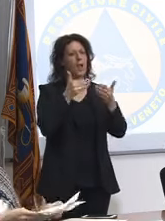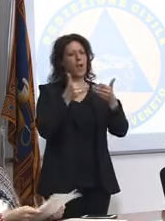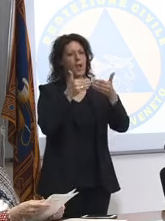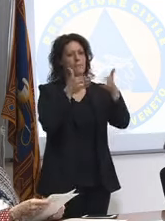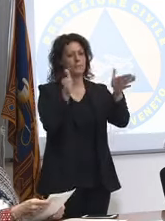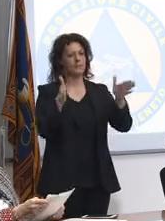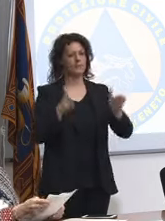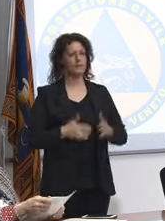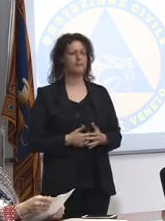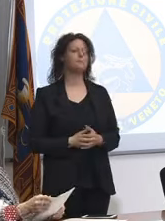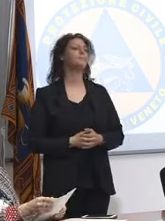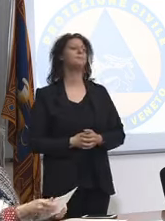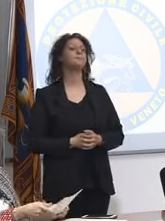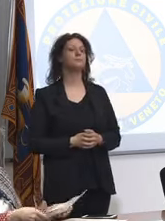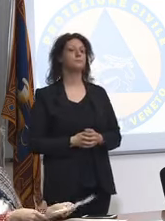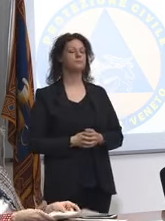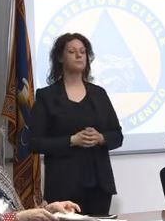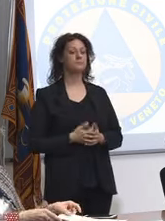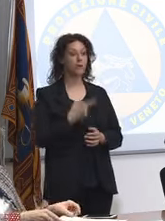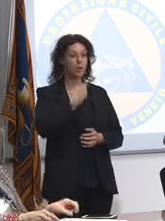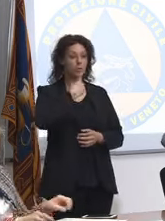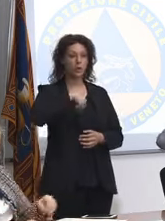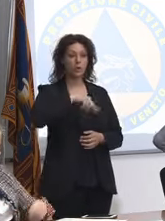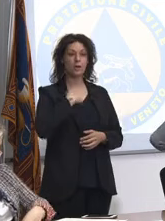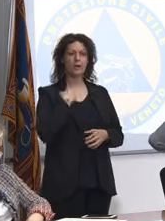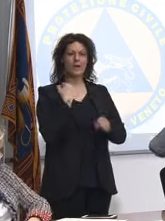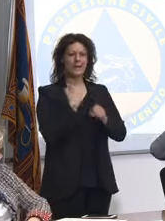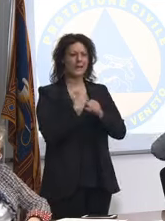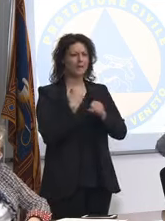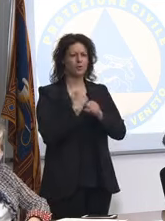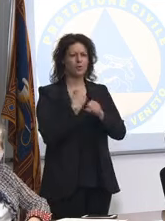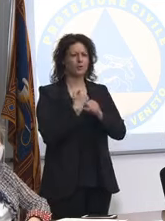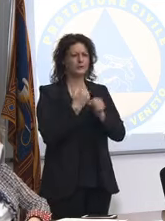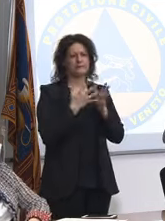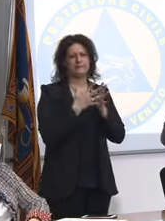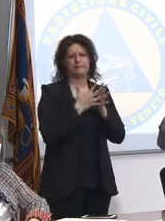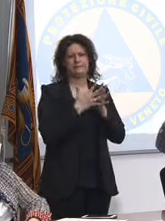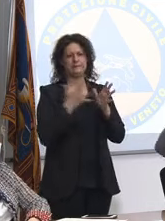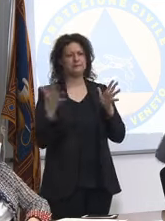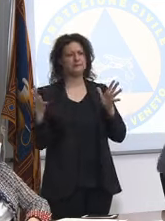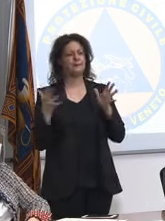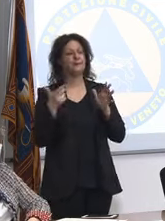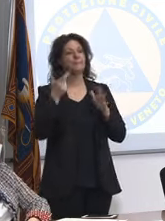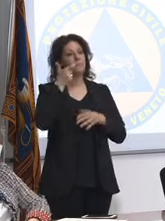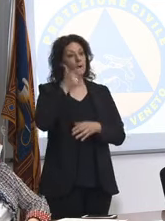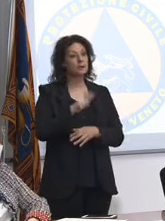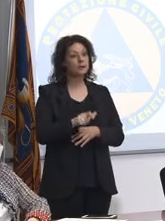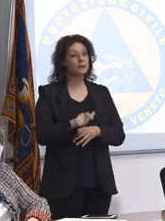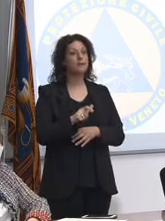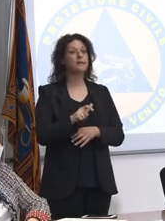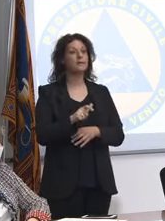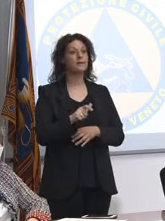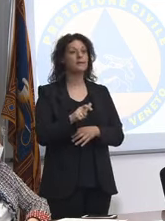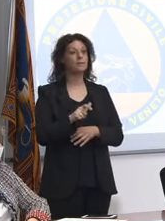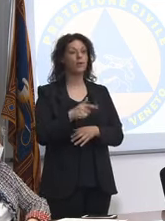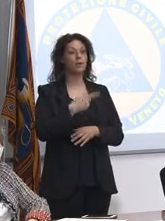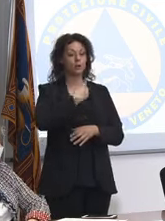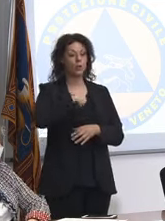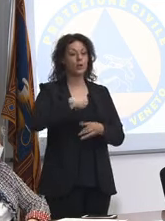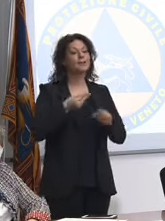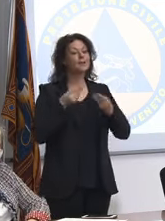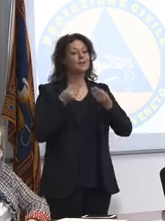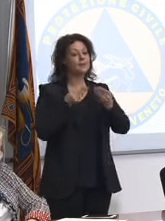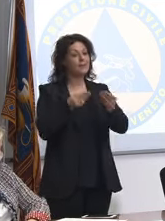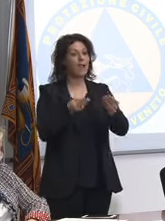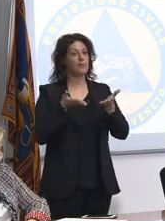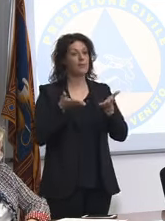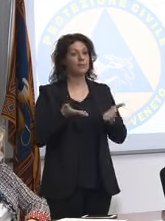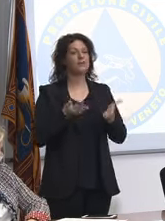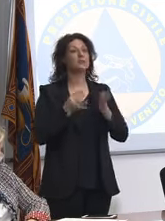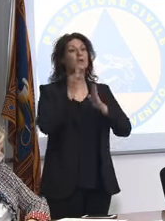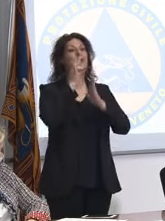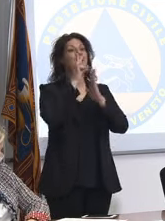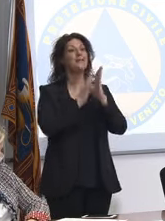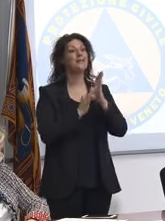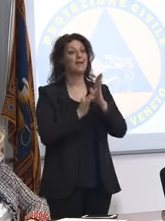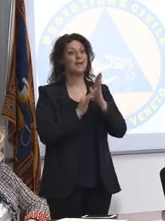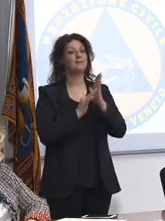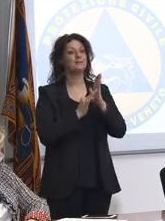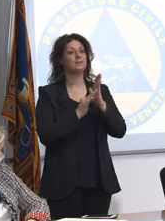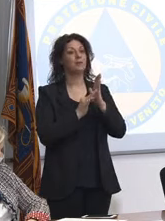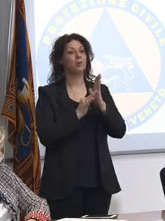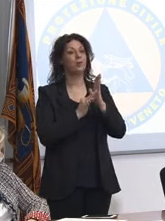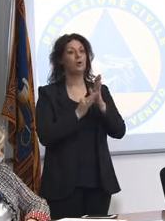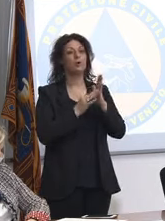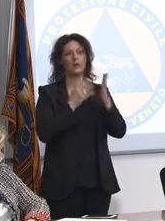stato fatto un lavoro ciclopico, cioè voi pensate che si va dal normare, o meglio dare buone indicazioni all'apertura del